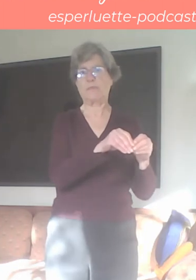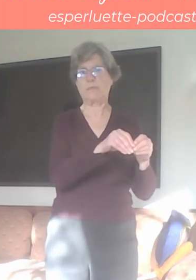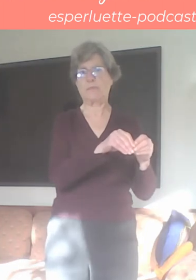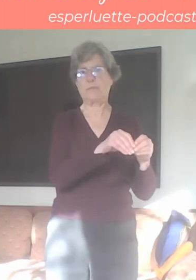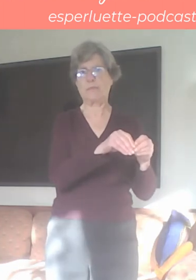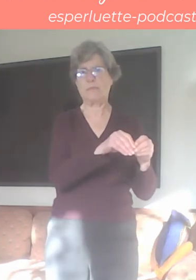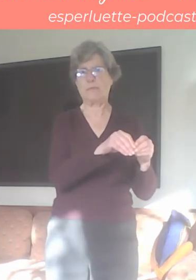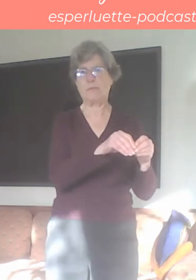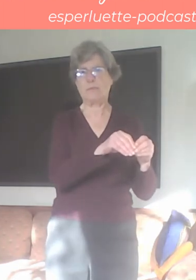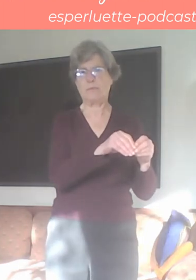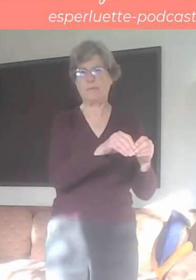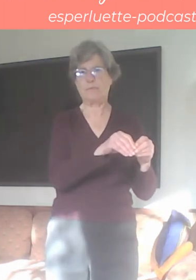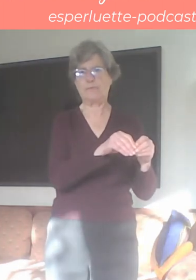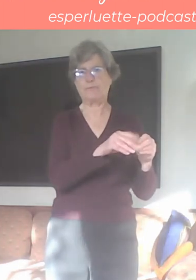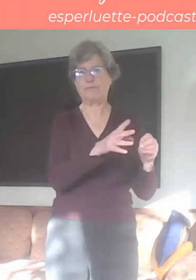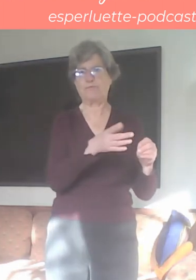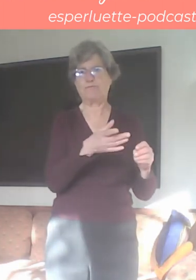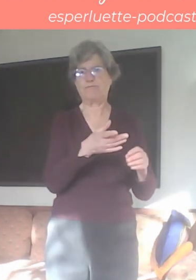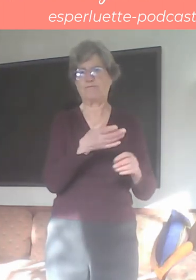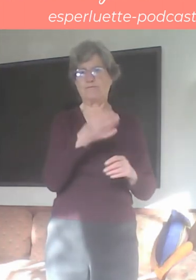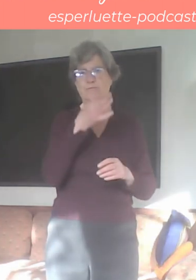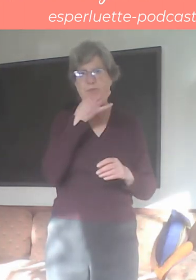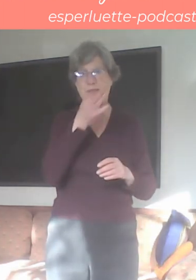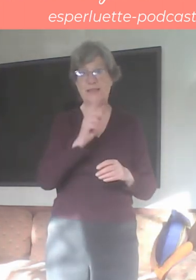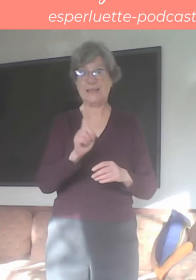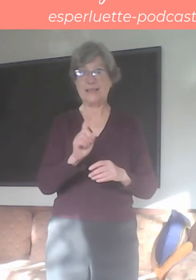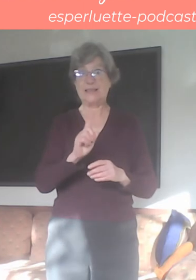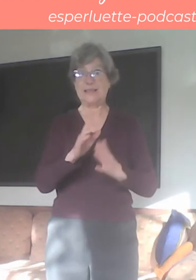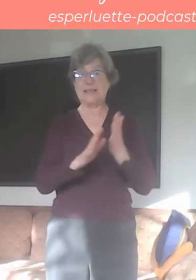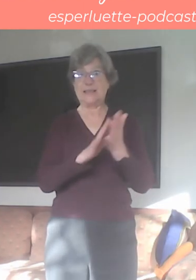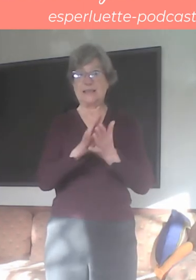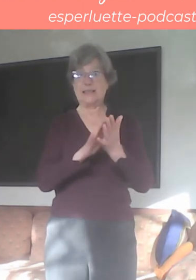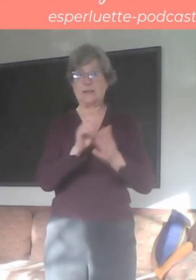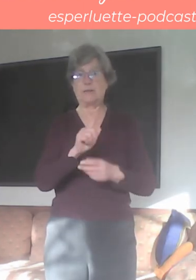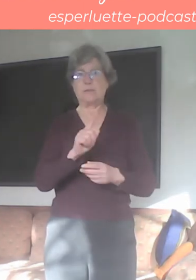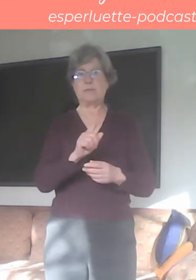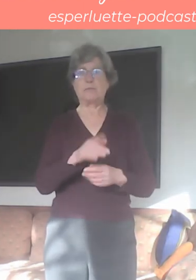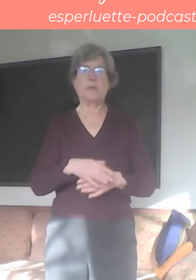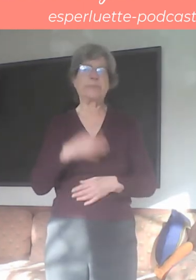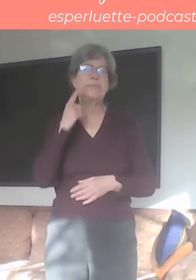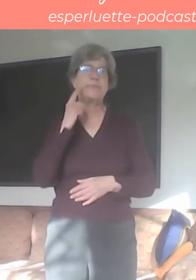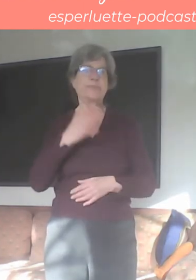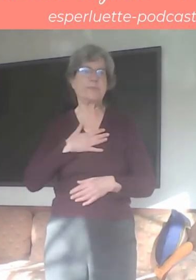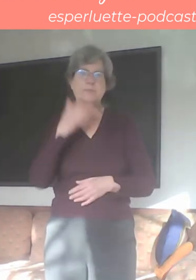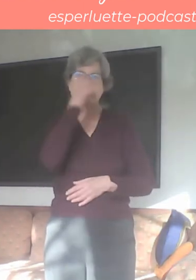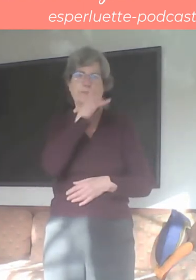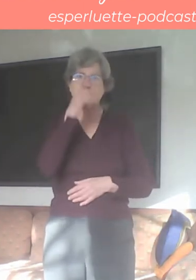parle. Ceci étant, c'est pas si automatique. Et certaines équipes implanteuses expliquent que votre enfant va entendre, donc